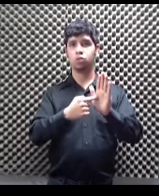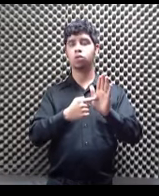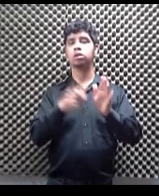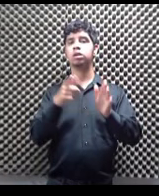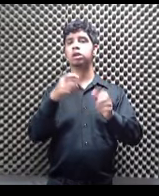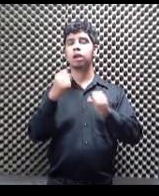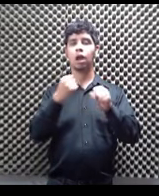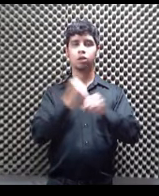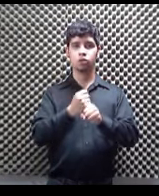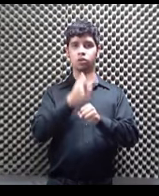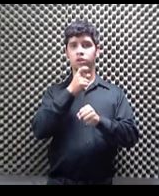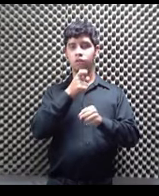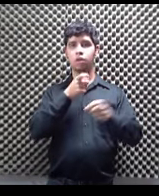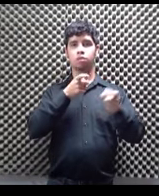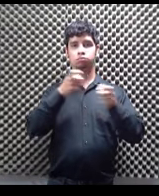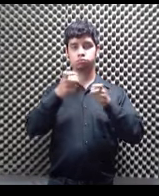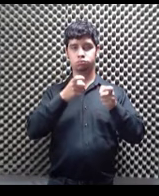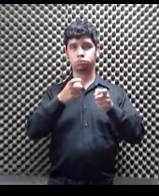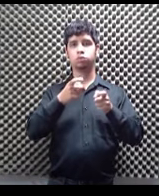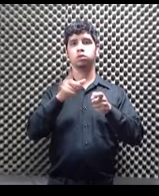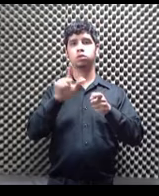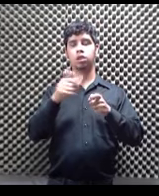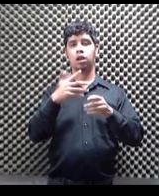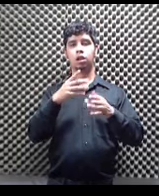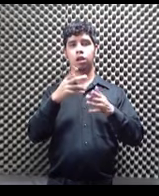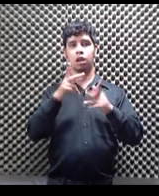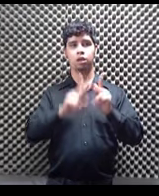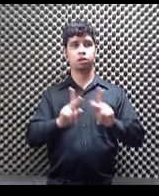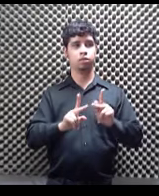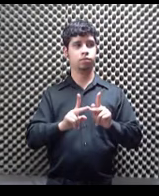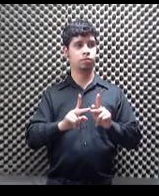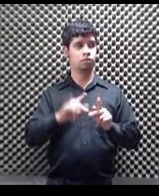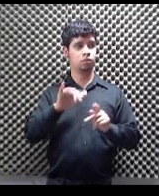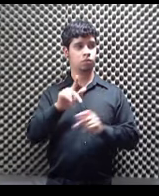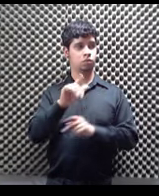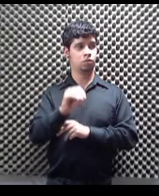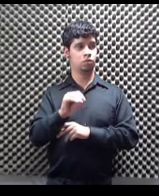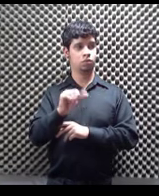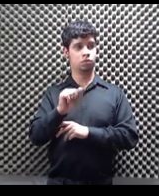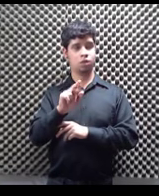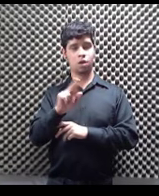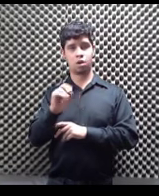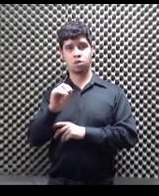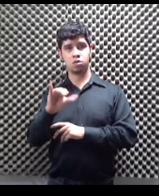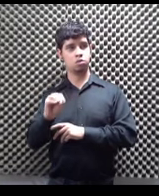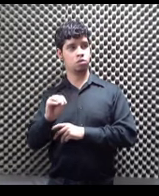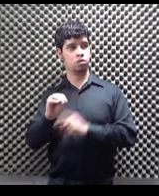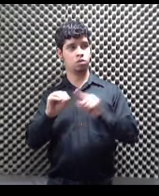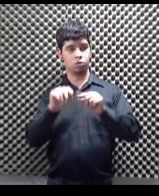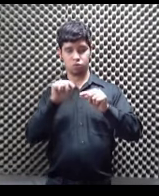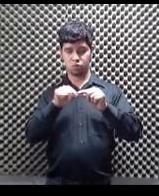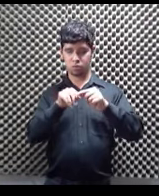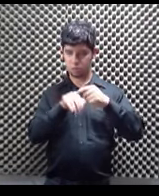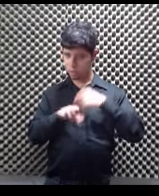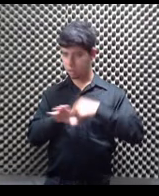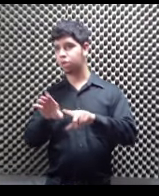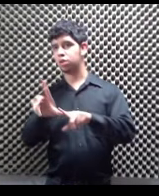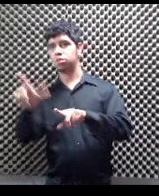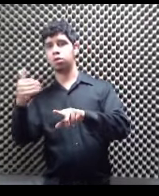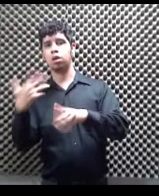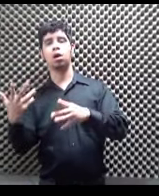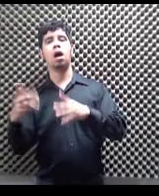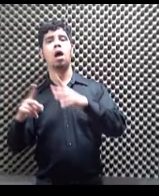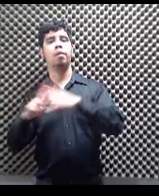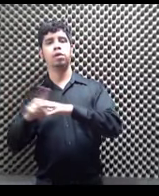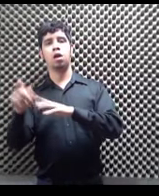fue director, el elenco. Y entonces de repente pues, escribe José Lo Arroyo y entonces va a cruzar y va a decir, mira, José Lo estuvo